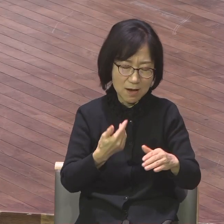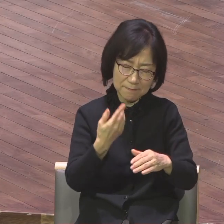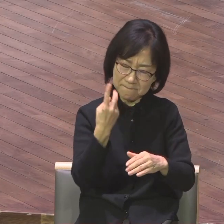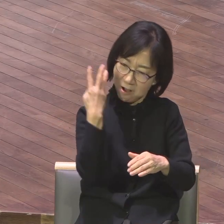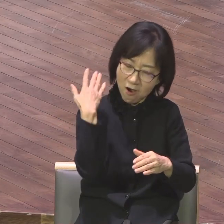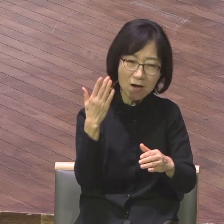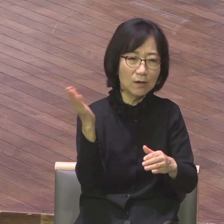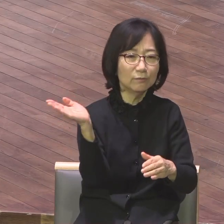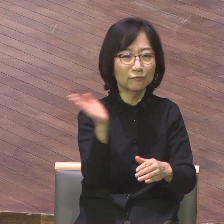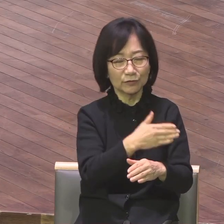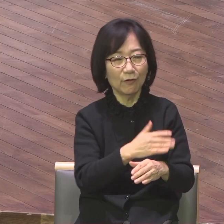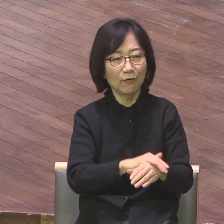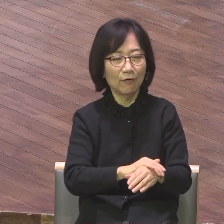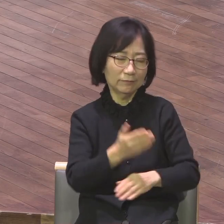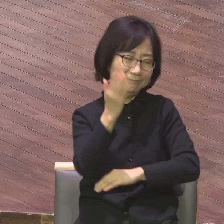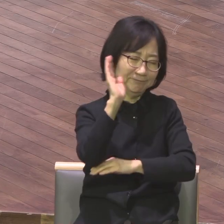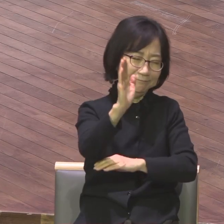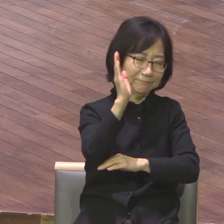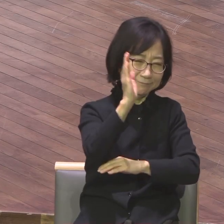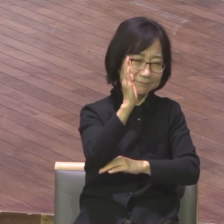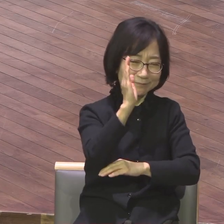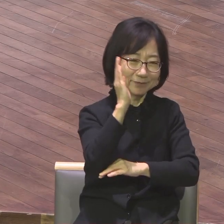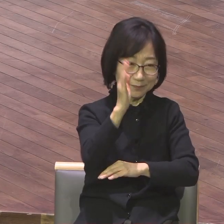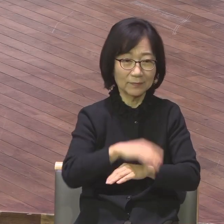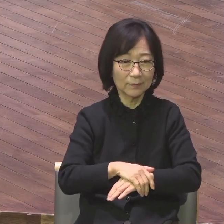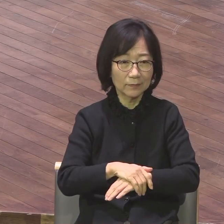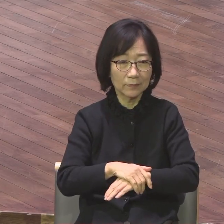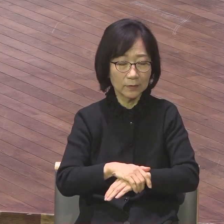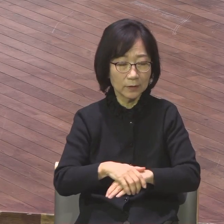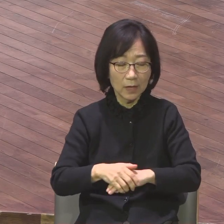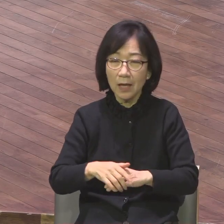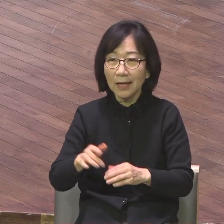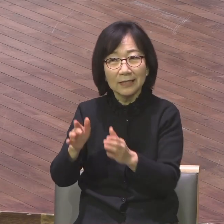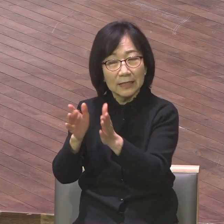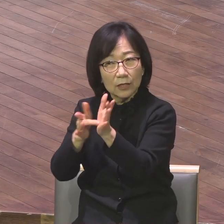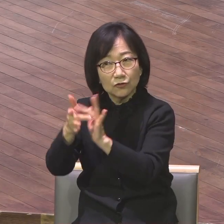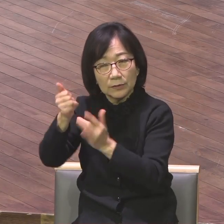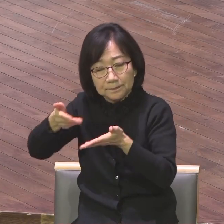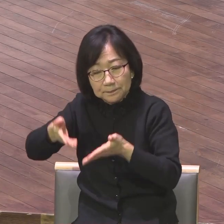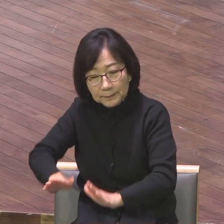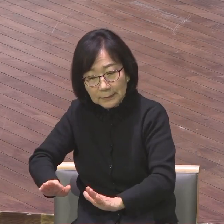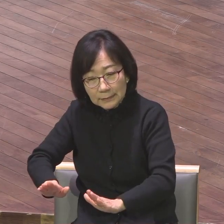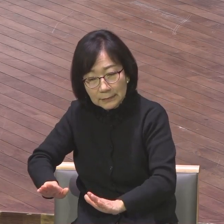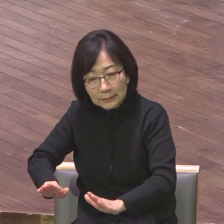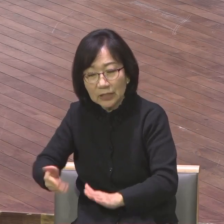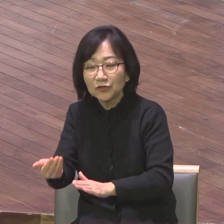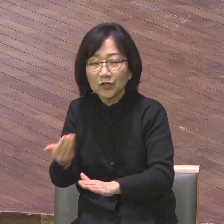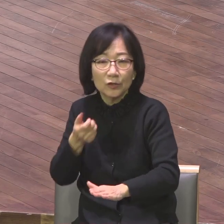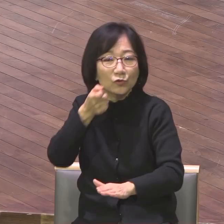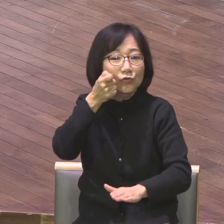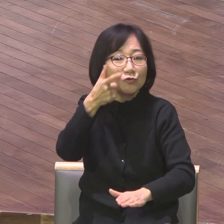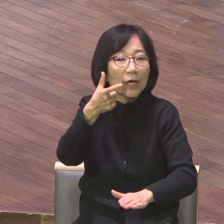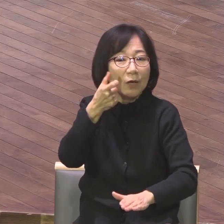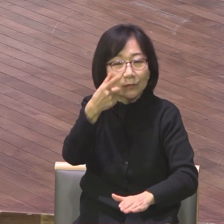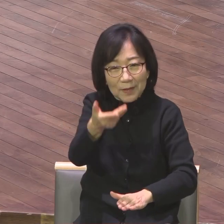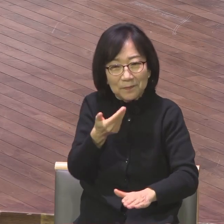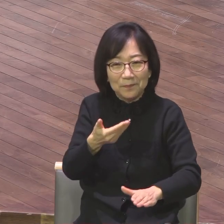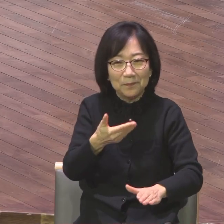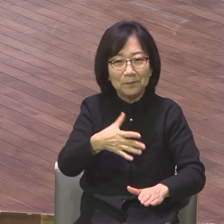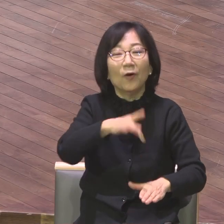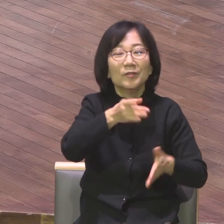있었어요. 예수님보다 사실은 세례 요한이 6개월 먼저 났어요. 그런데 예수님은 30년